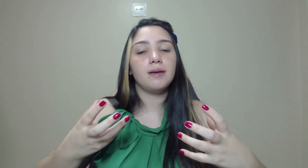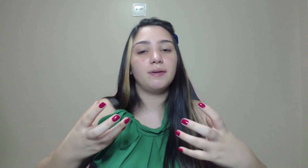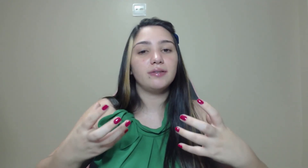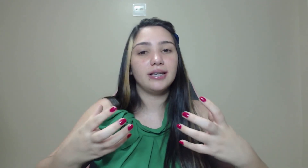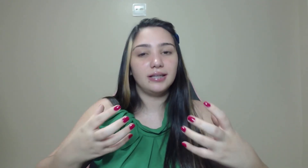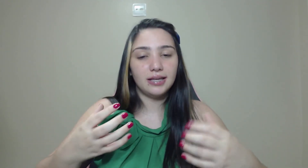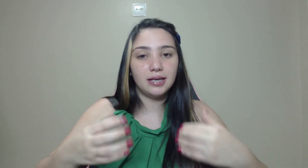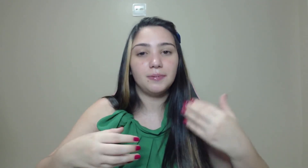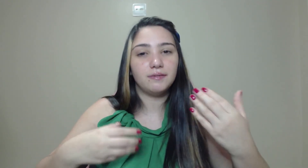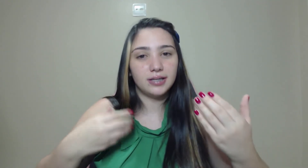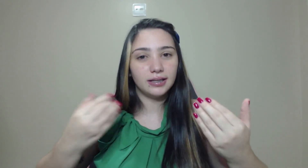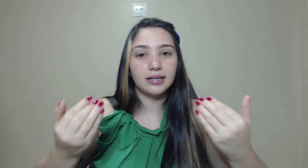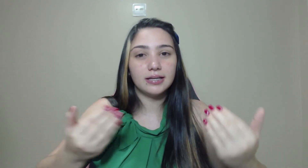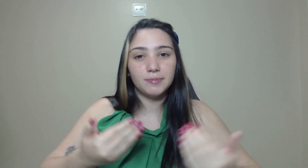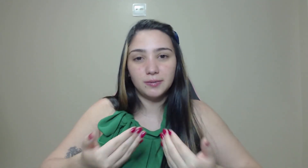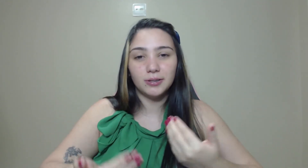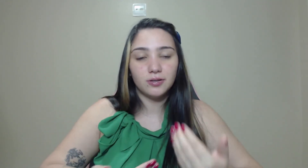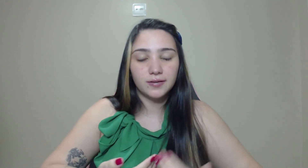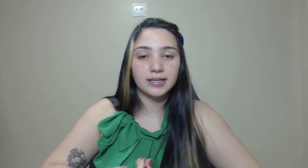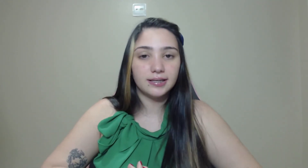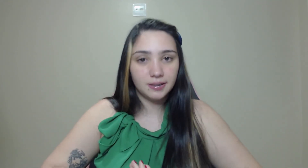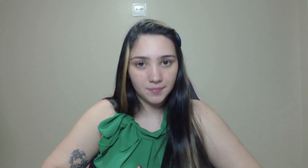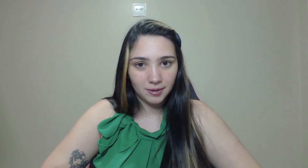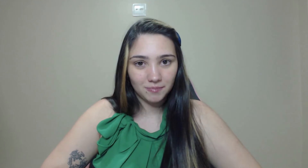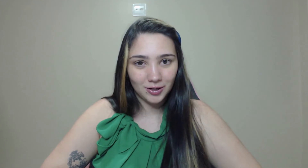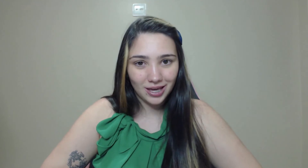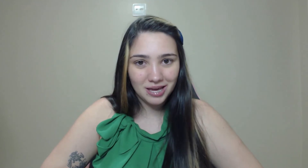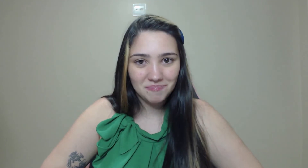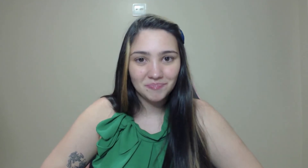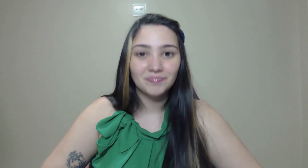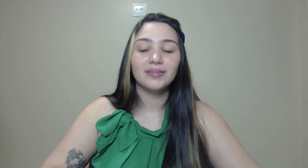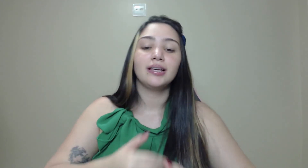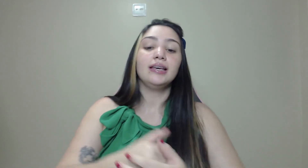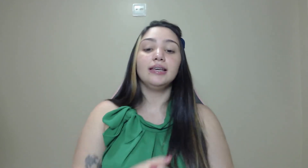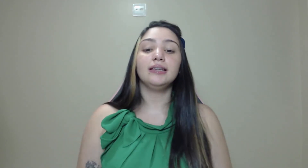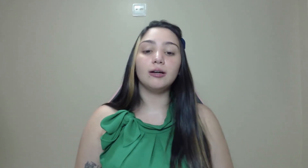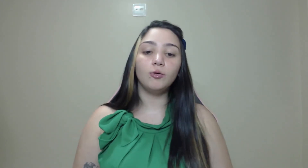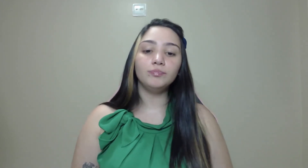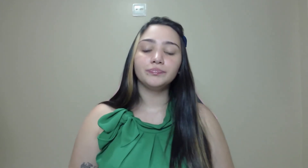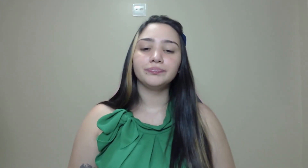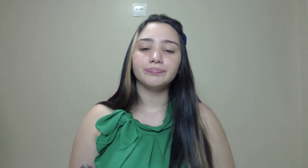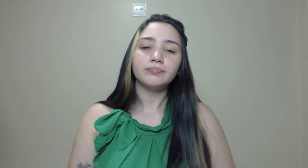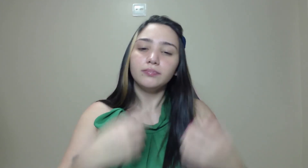você entender as expressões faciais também, ok? Então,